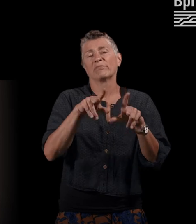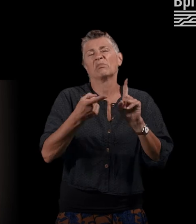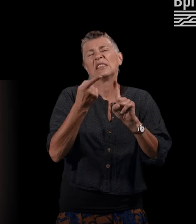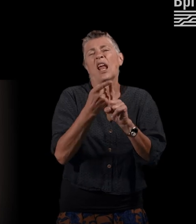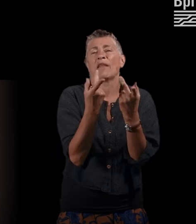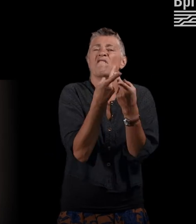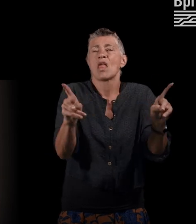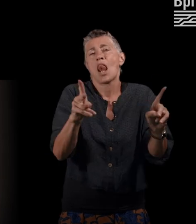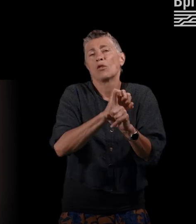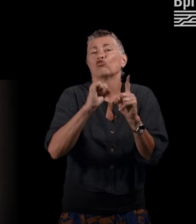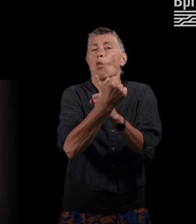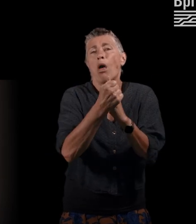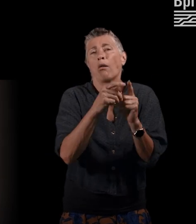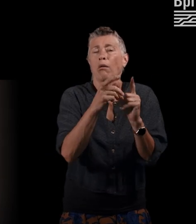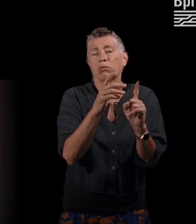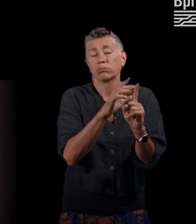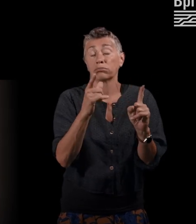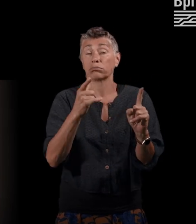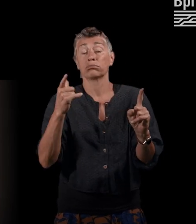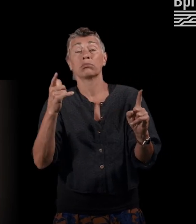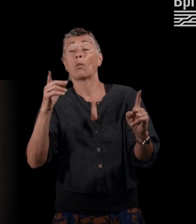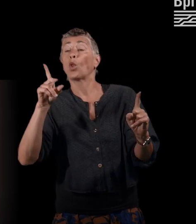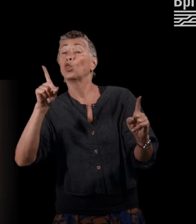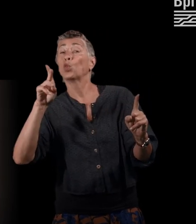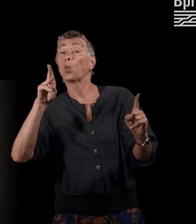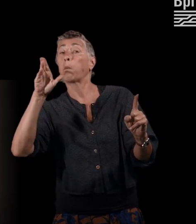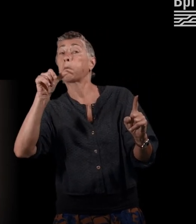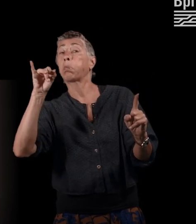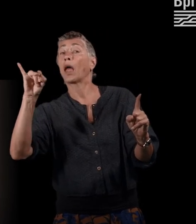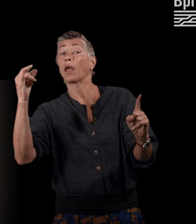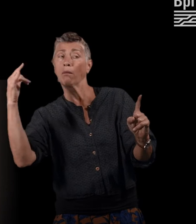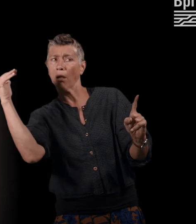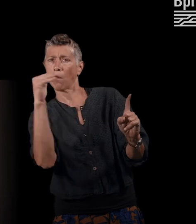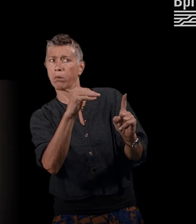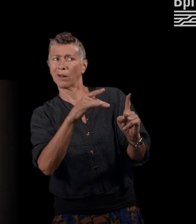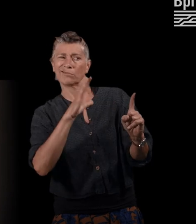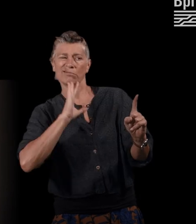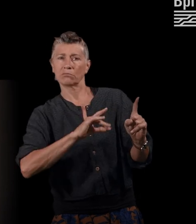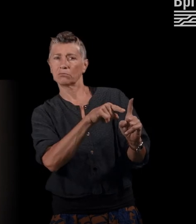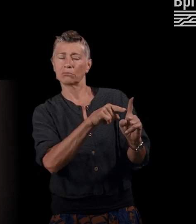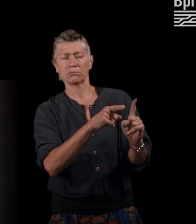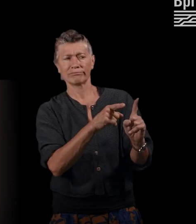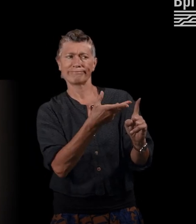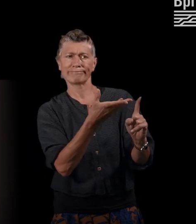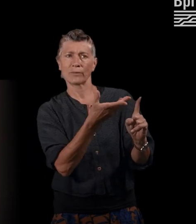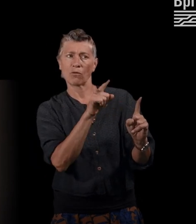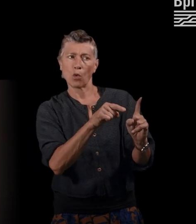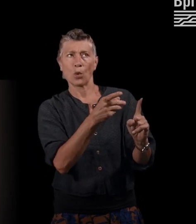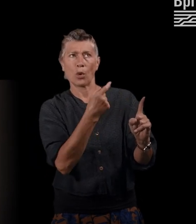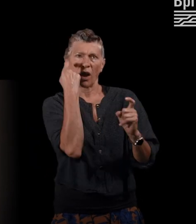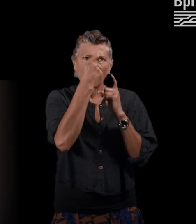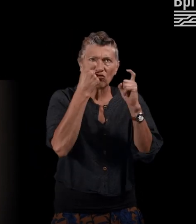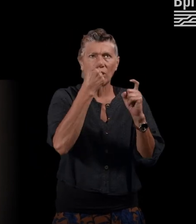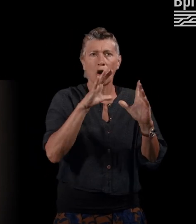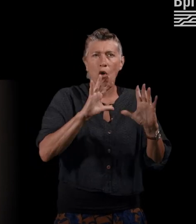et un sociologue, hein, qui est contacté par Dubaï pour essayer de peut-être réfléchir à